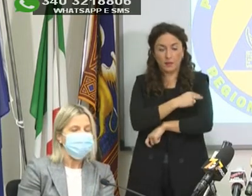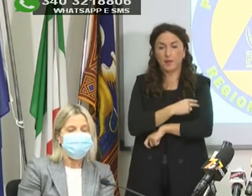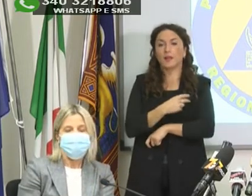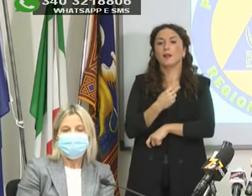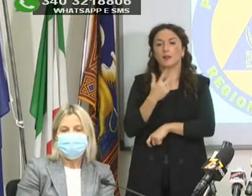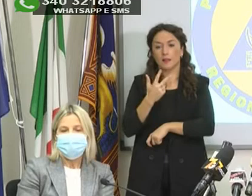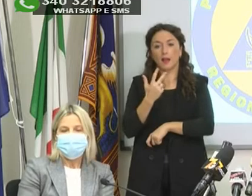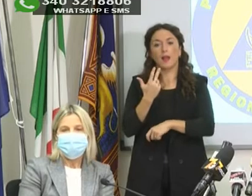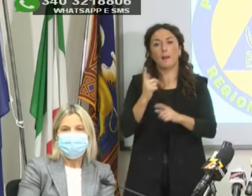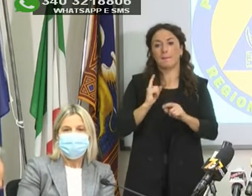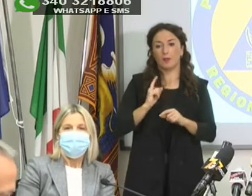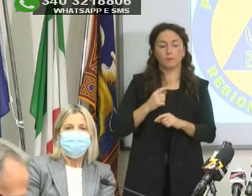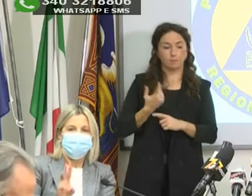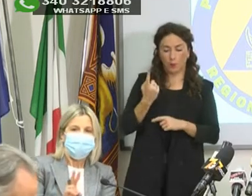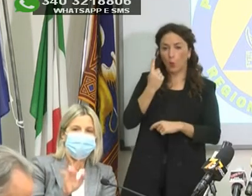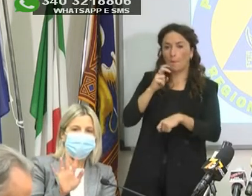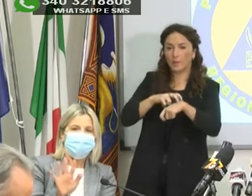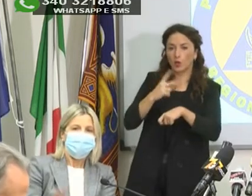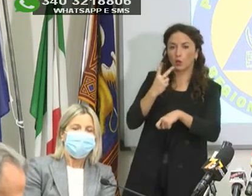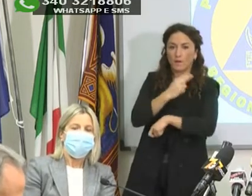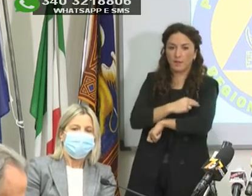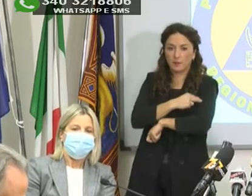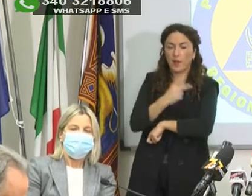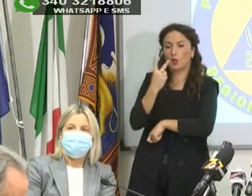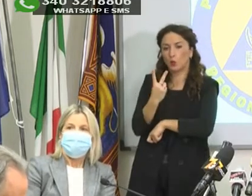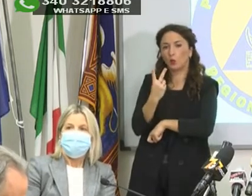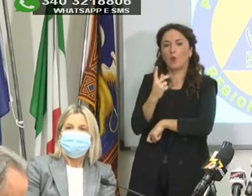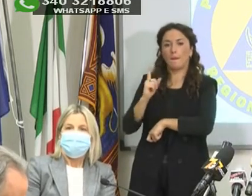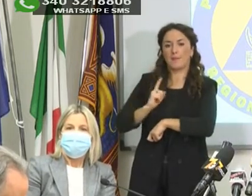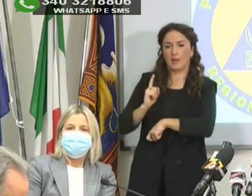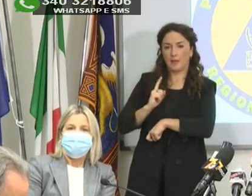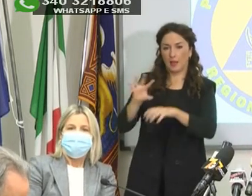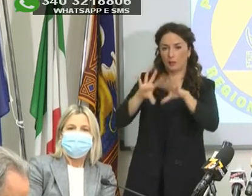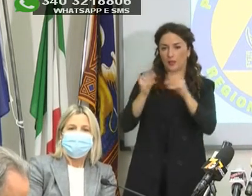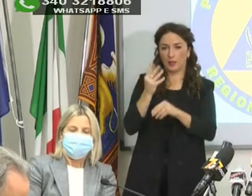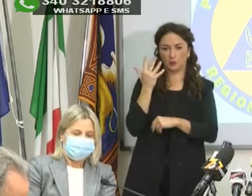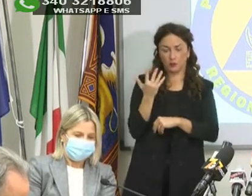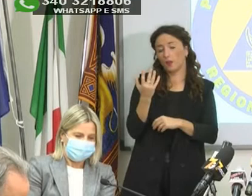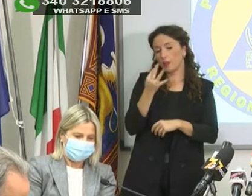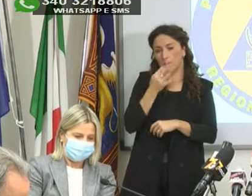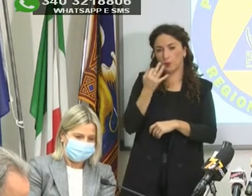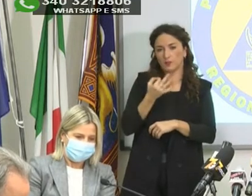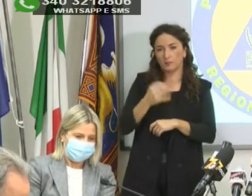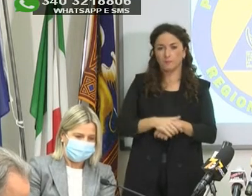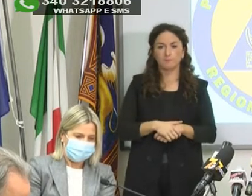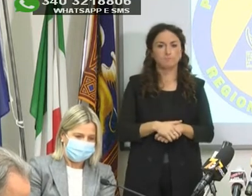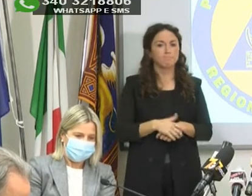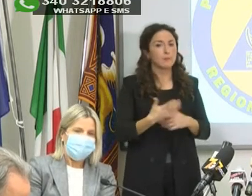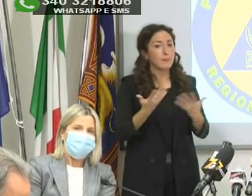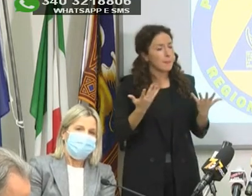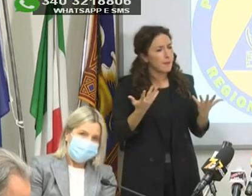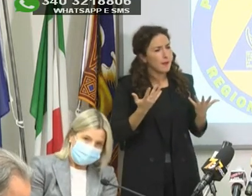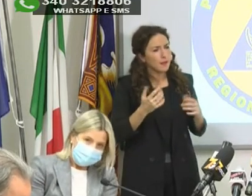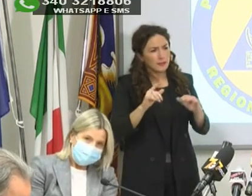Sì, sono 5, un medico, 2 infermieri e 2 militari. Sempre tamponi comunque. Sì, sì, certo. E in tutte